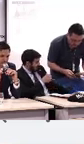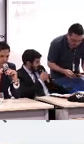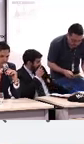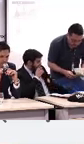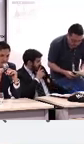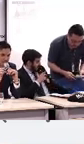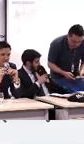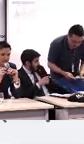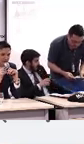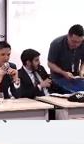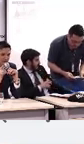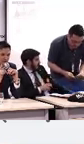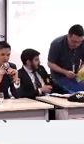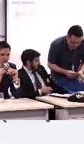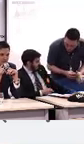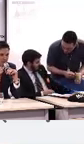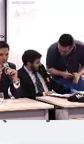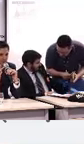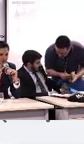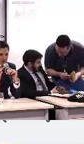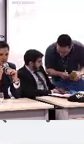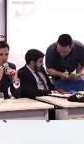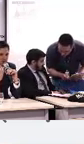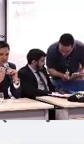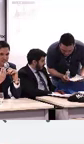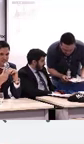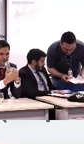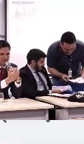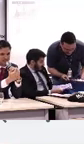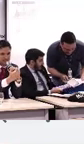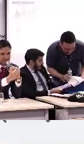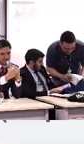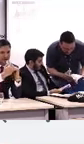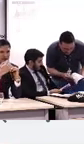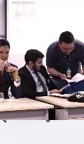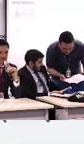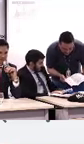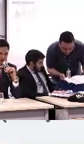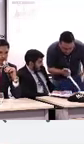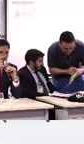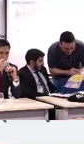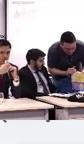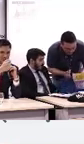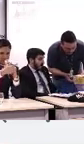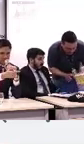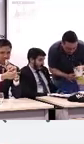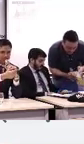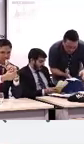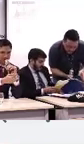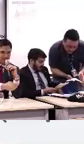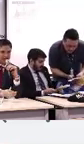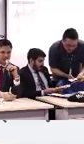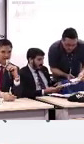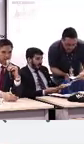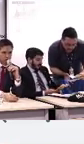que presencial para quando fosse partir para virtual a gente poder fazer essa essa essa escalada de dizer olha o agente